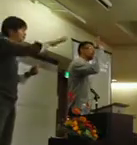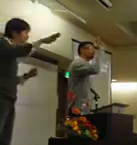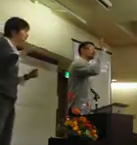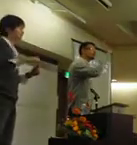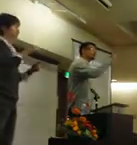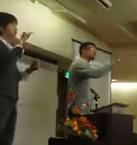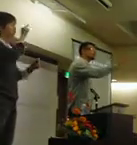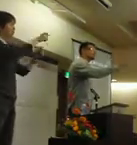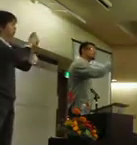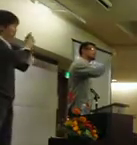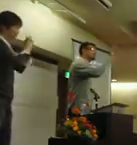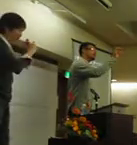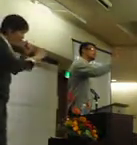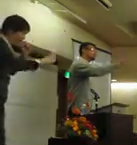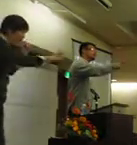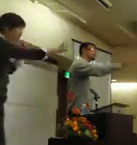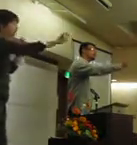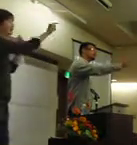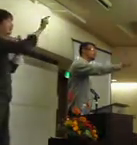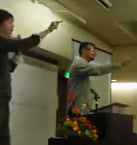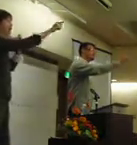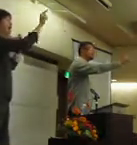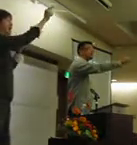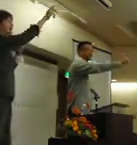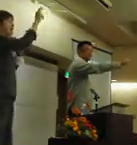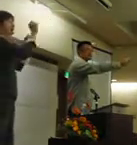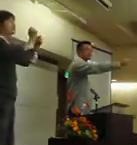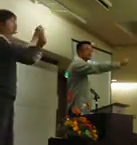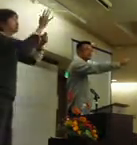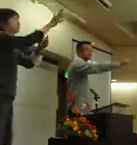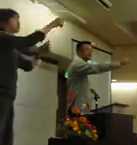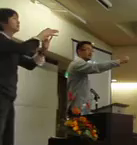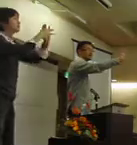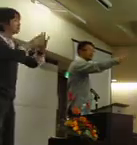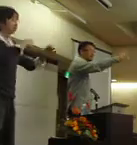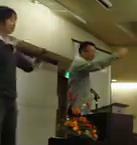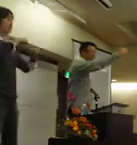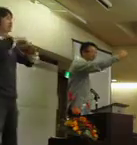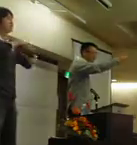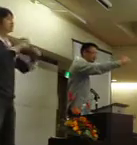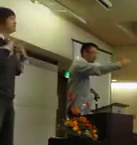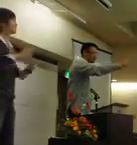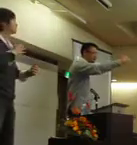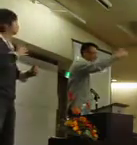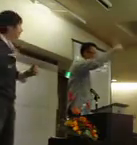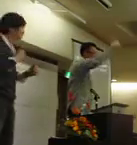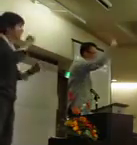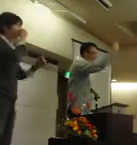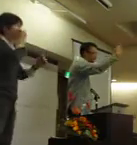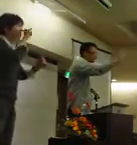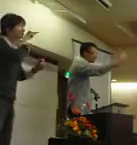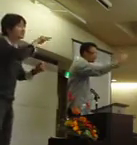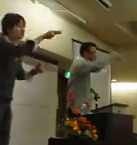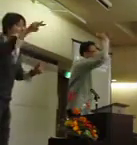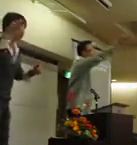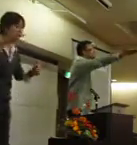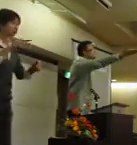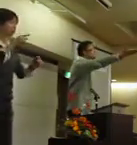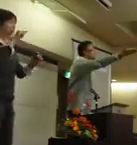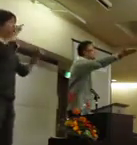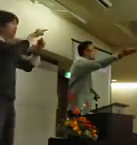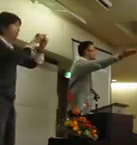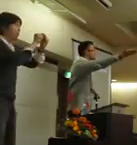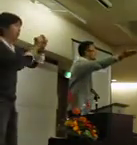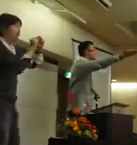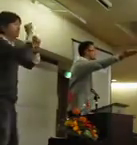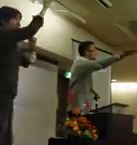その常しえに立つ信仰によって生きています。今目に見える状況の先を